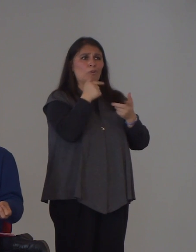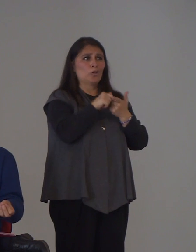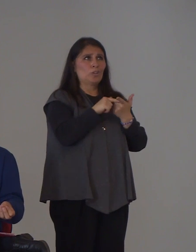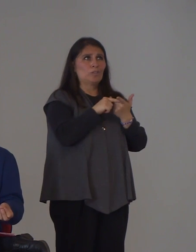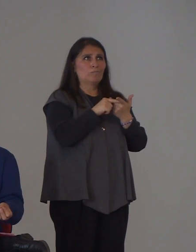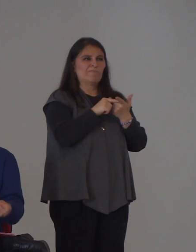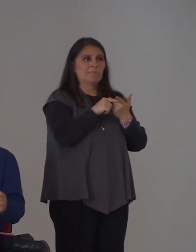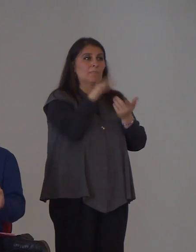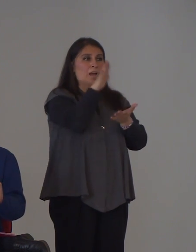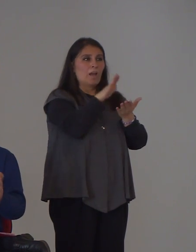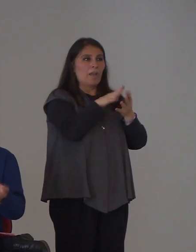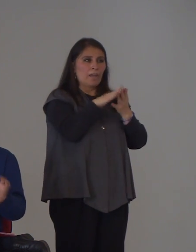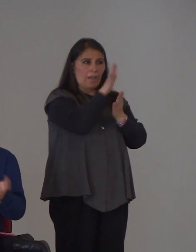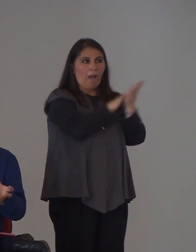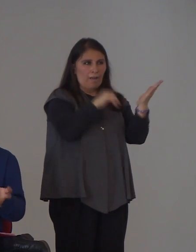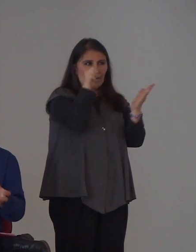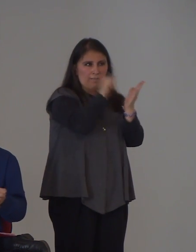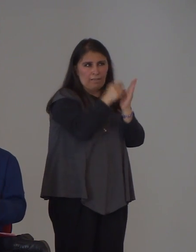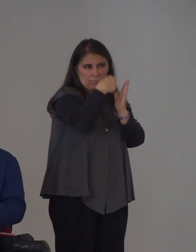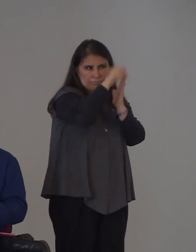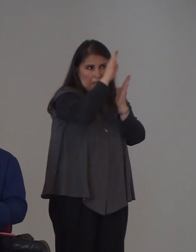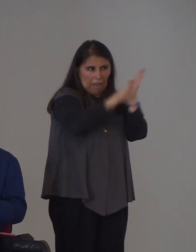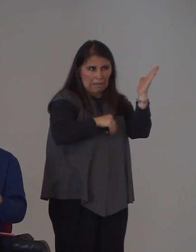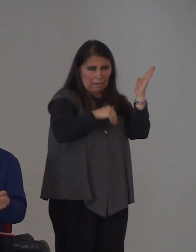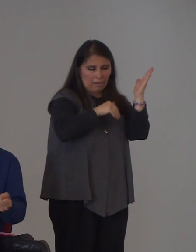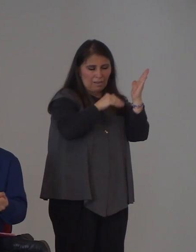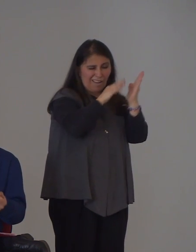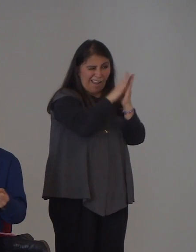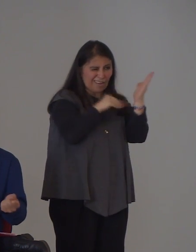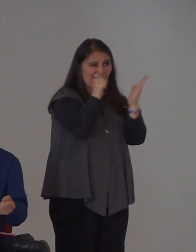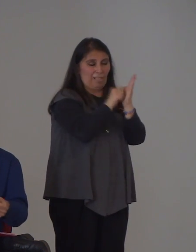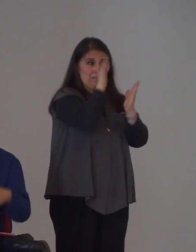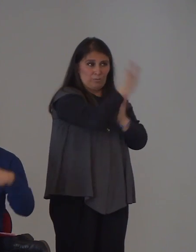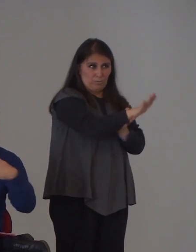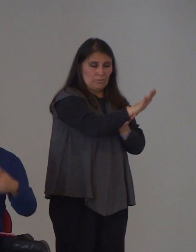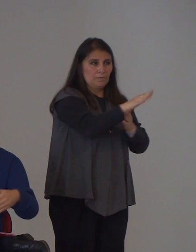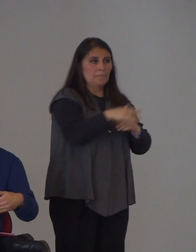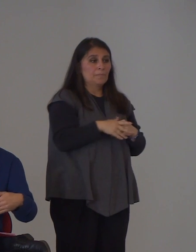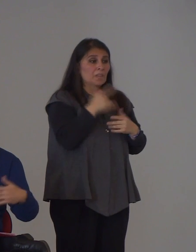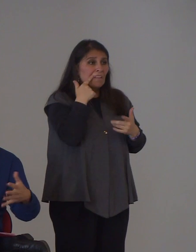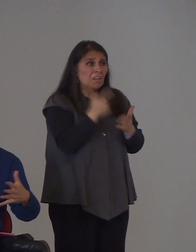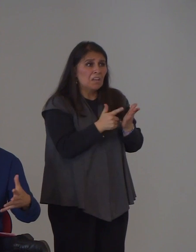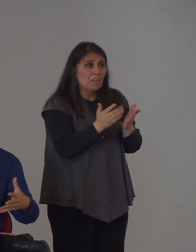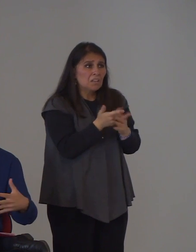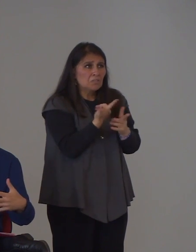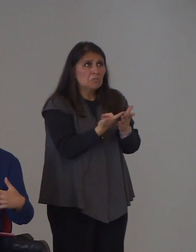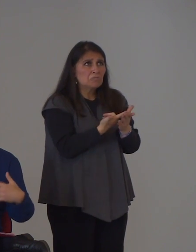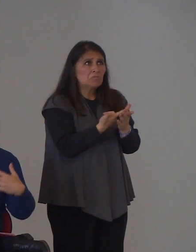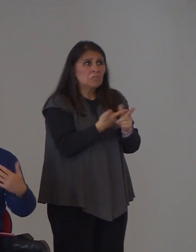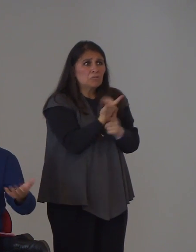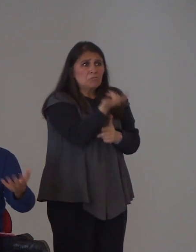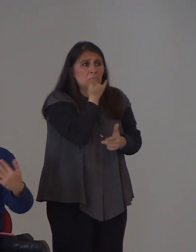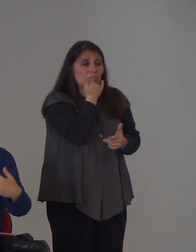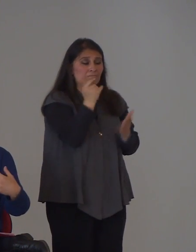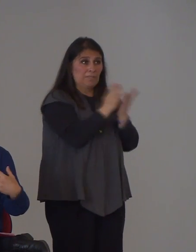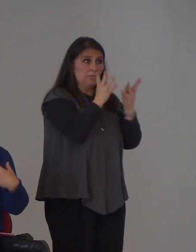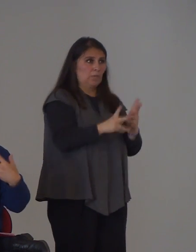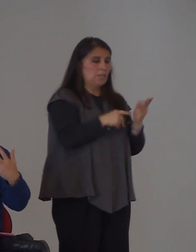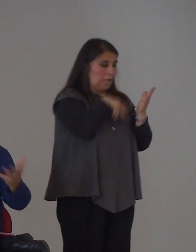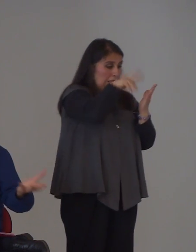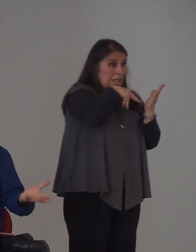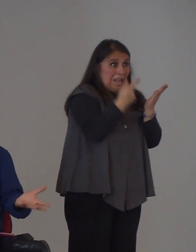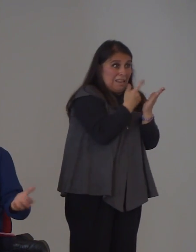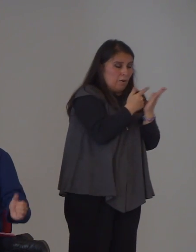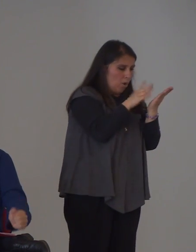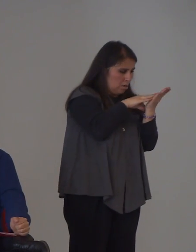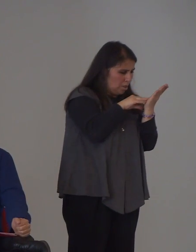reflexión sobre lo aprendido. Entonces hay muchas situaciones en las cuales los estudiantes terminan estudiando ese texto de memoria y la evaluación consiste